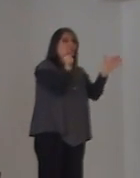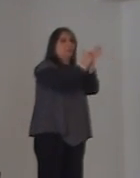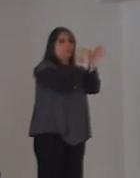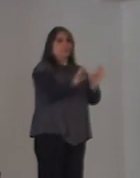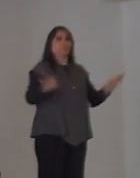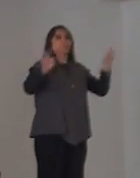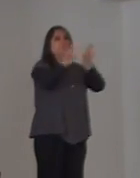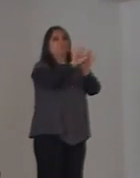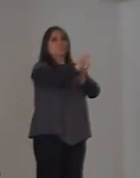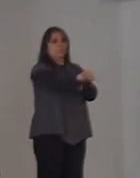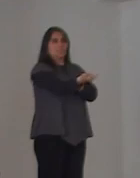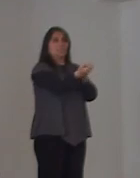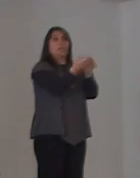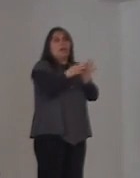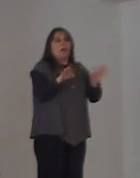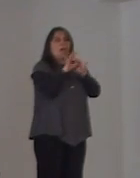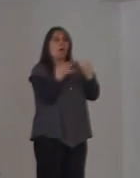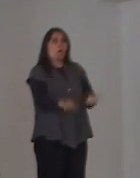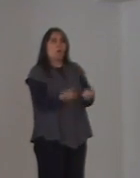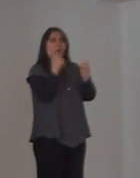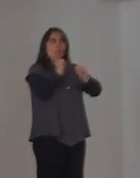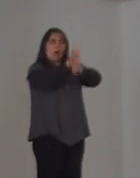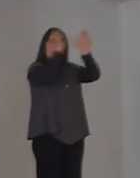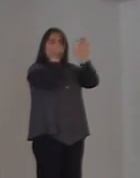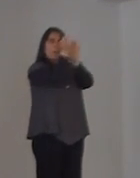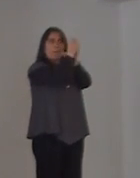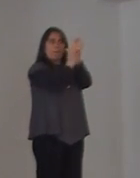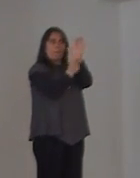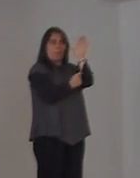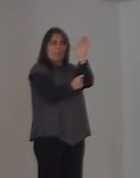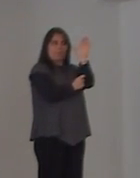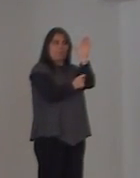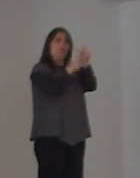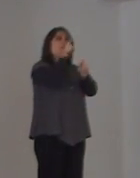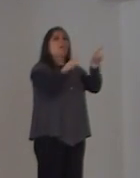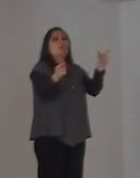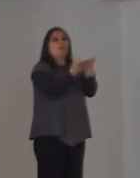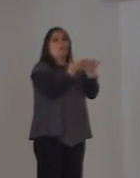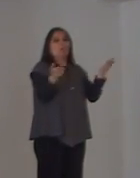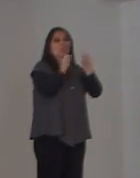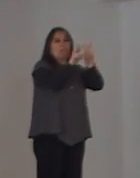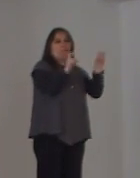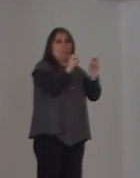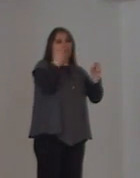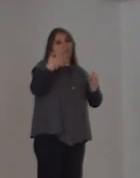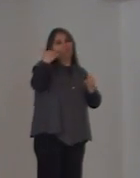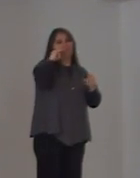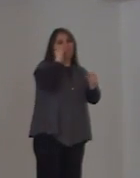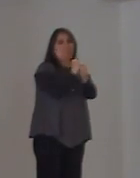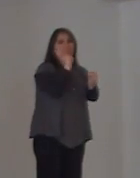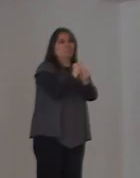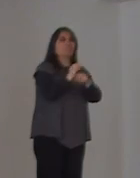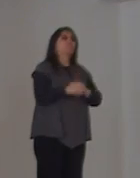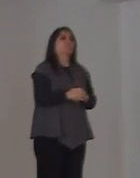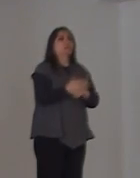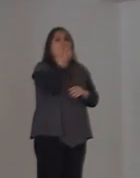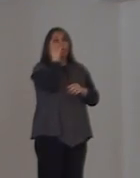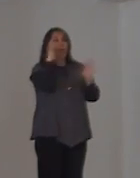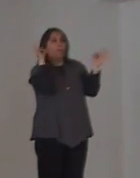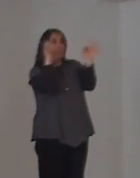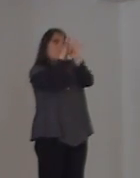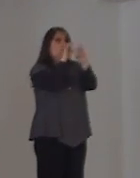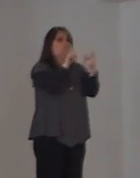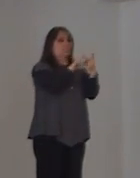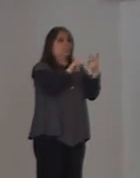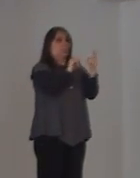importante puntualizar en este momento, teniendo en cuenta que tenemos diferentes miradas, enfoques,